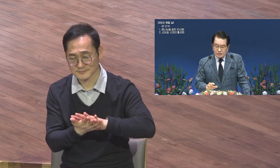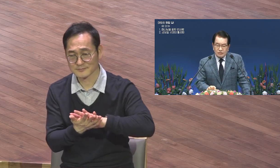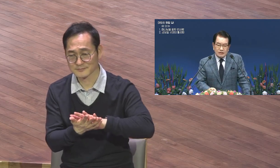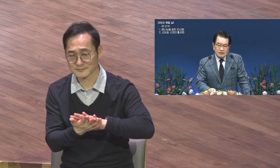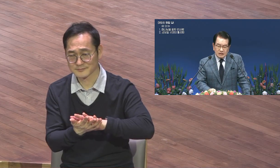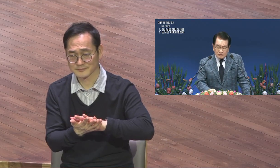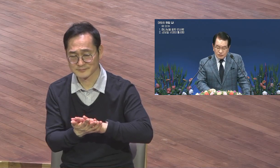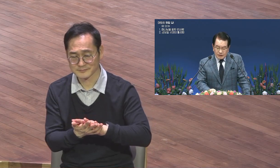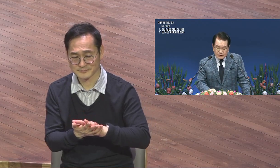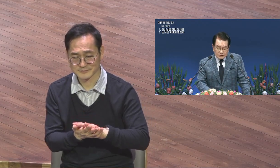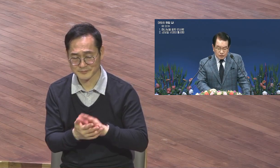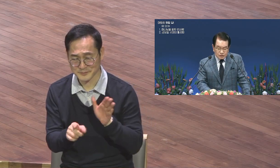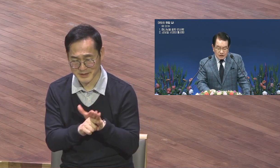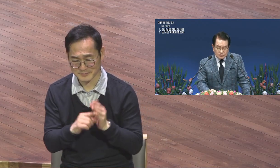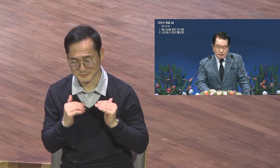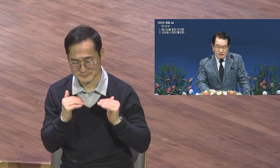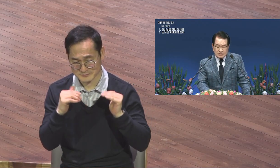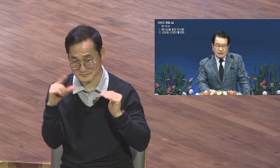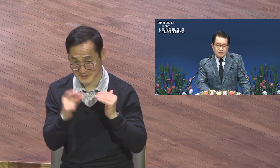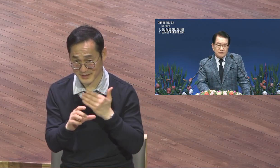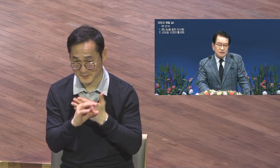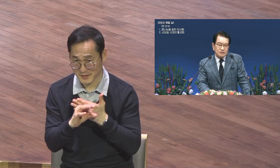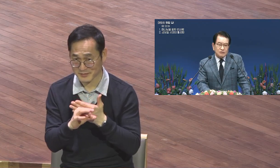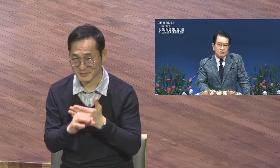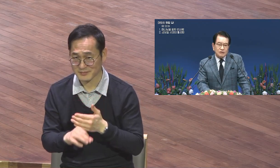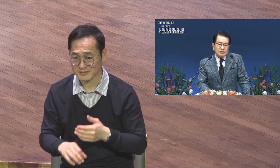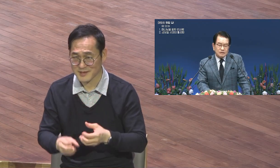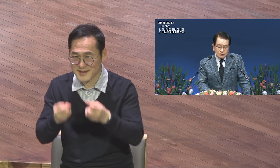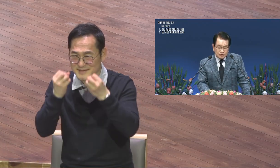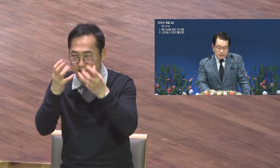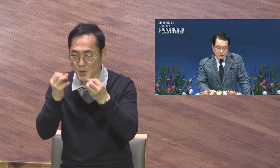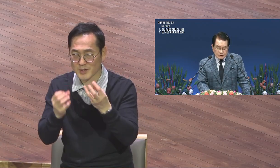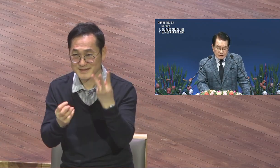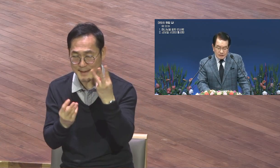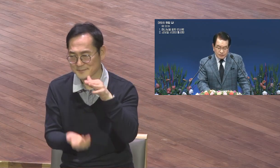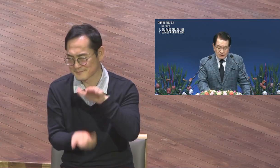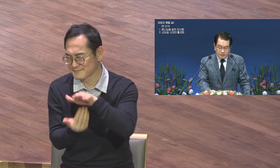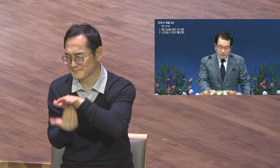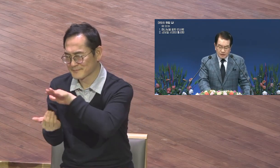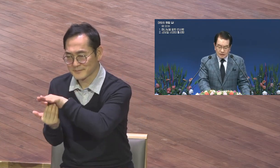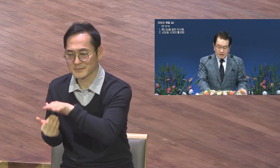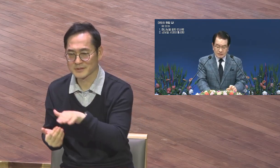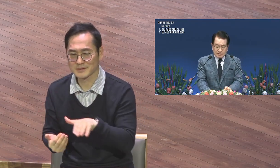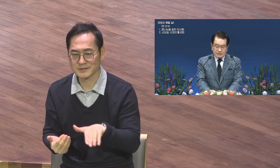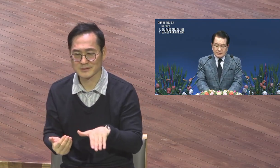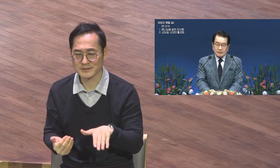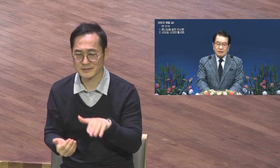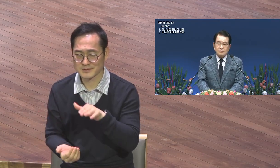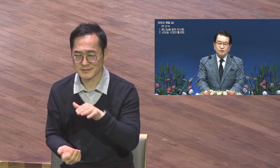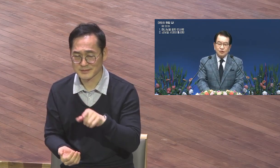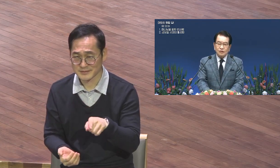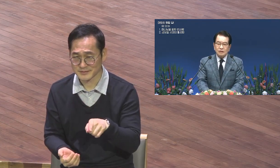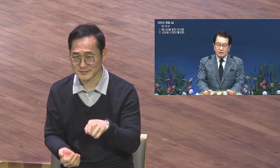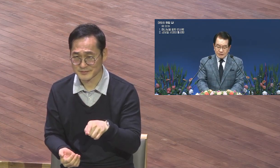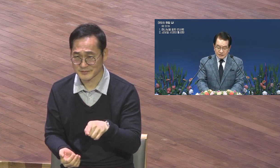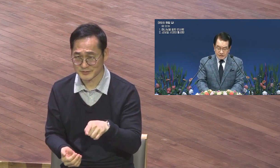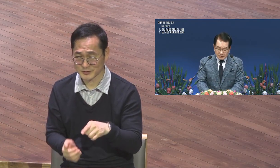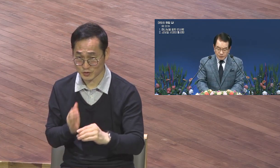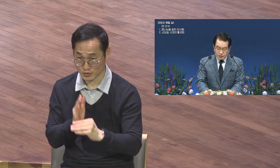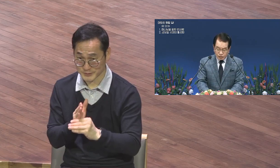환경 속에서도 재창조에 도전할 수 있는 삶 서밋으로 설 수 있는 그런 플랫폼을